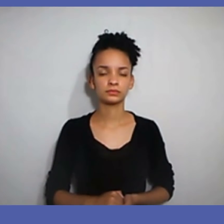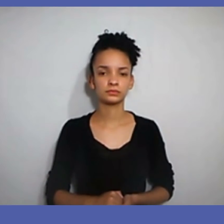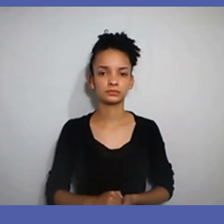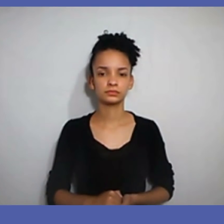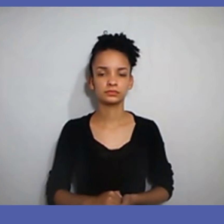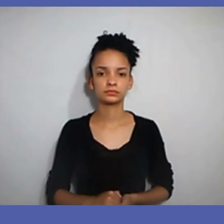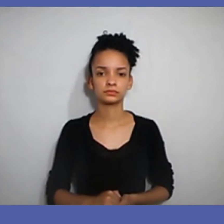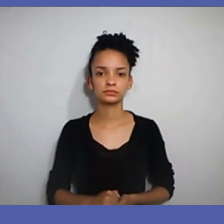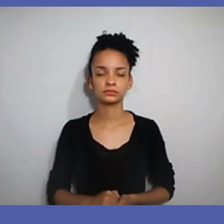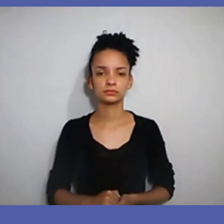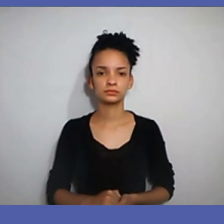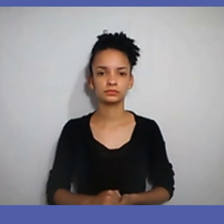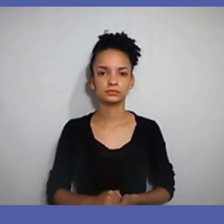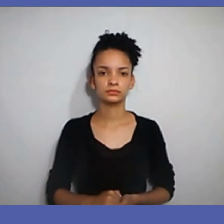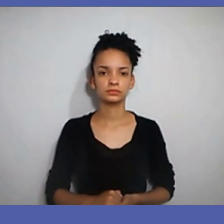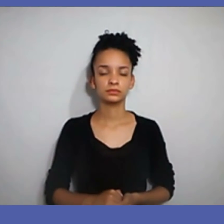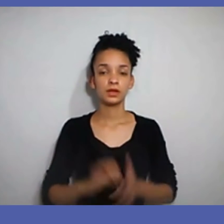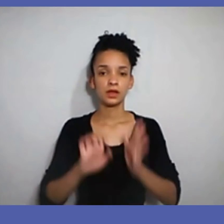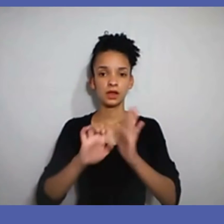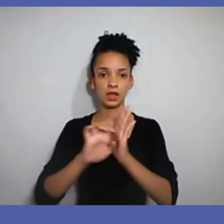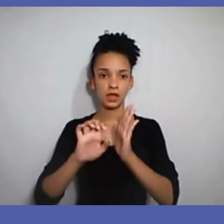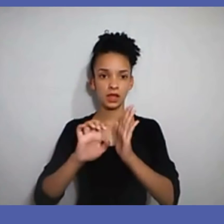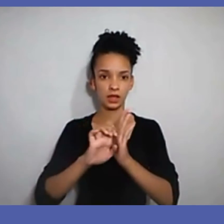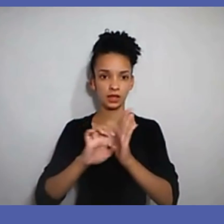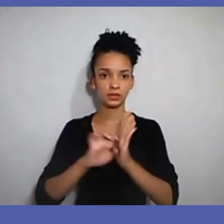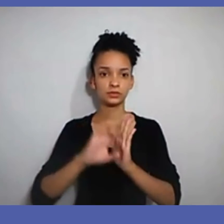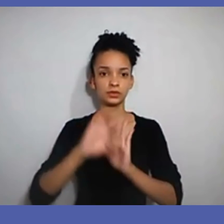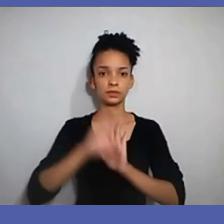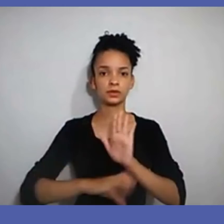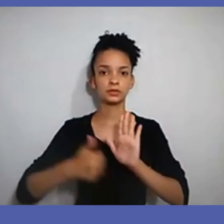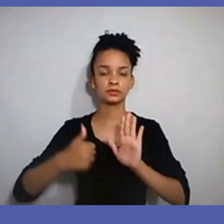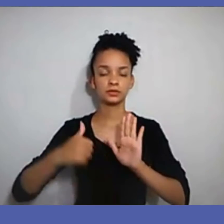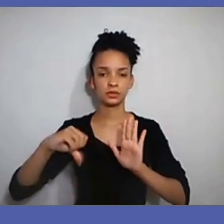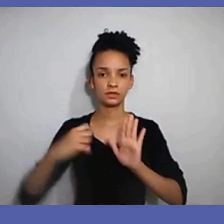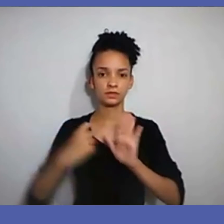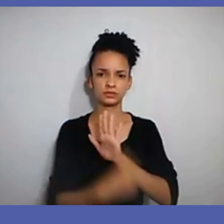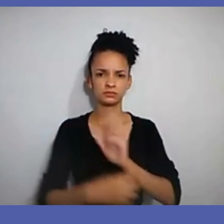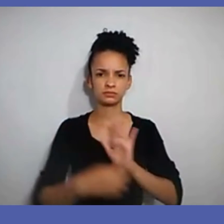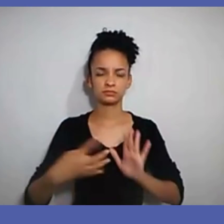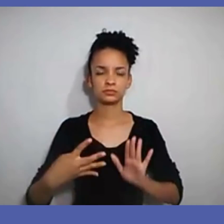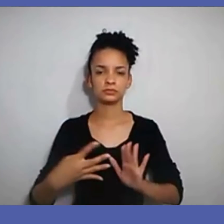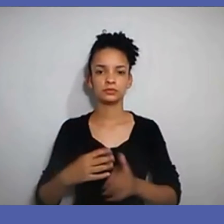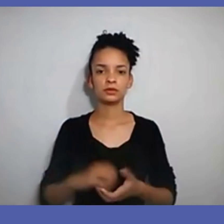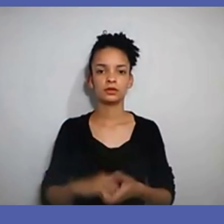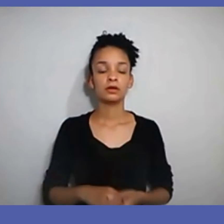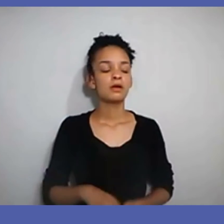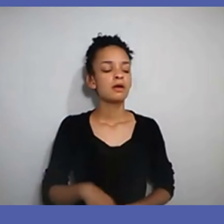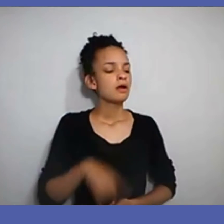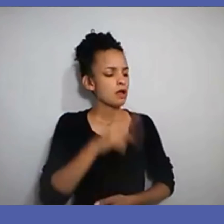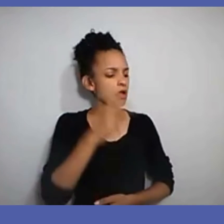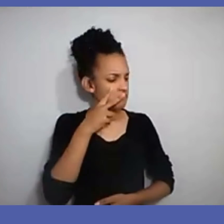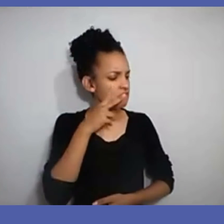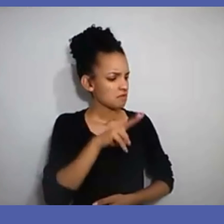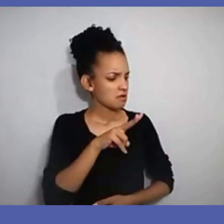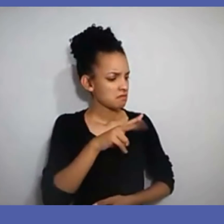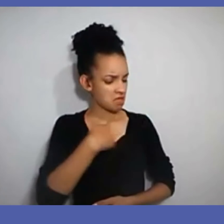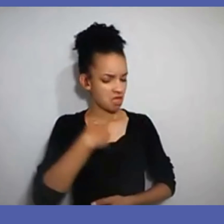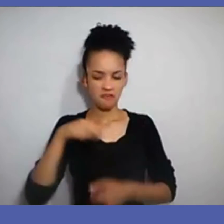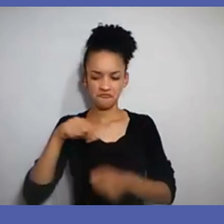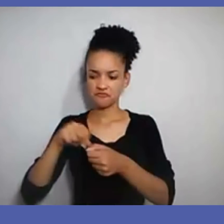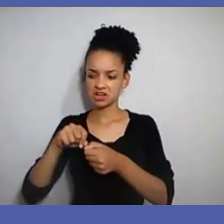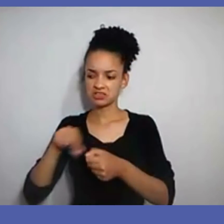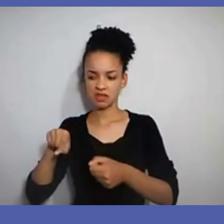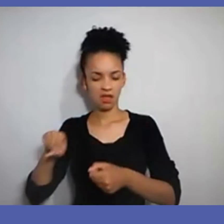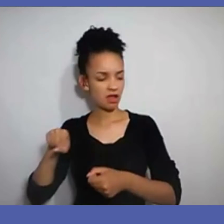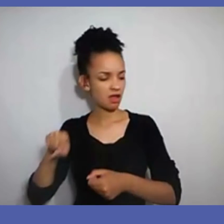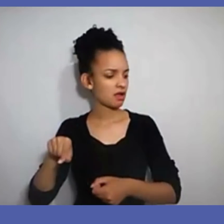Êxodo 19, versículo 4. Tendes visto o que fiz aos egípcios, como vos levei sobre asas de águia, e vos